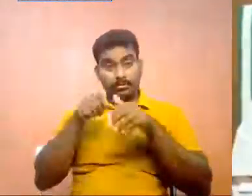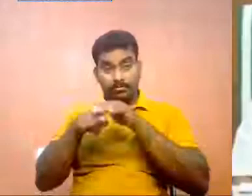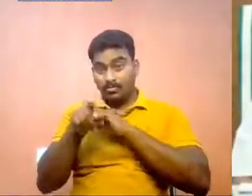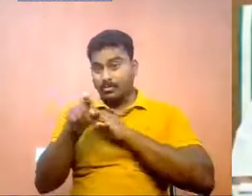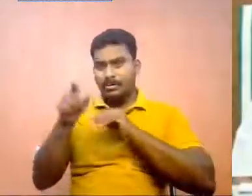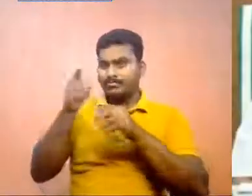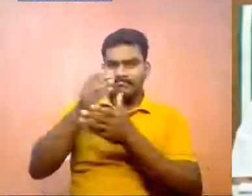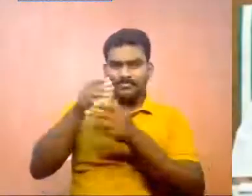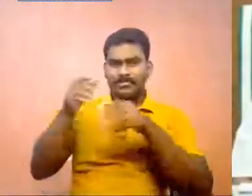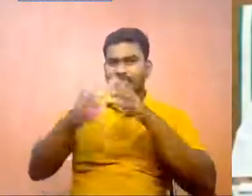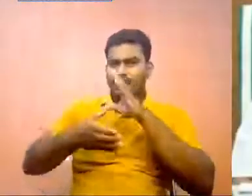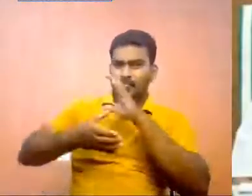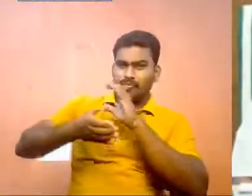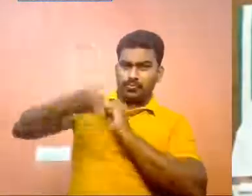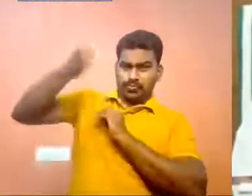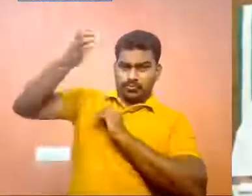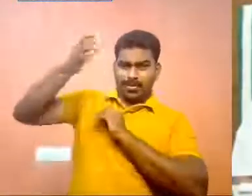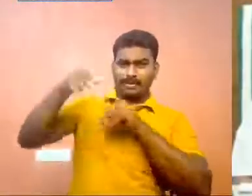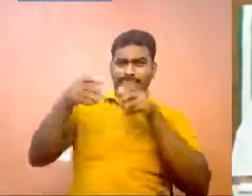പ്രവർത്തനക്ഷമമാക്കാനുള്ള